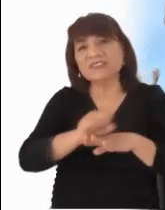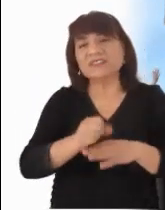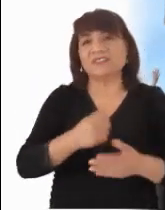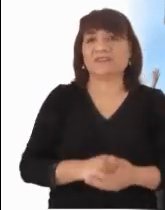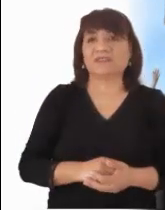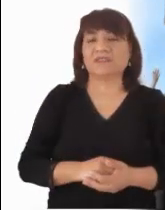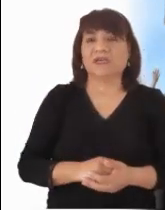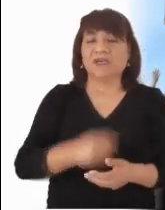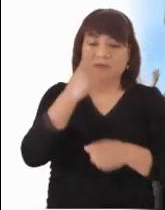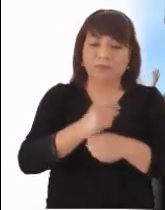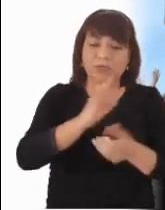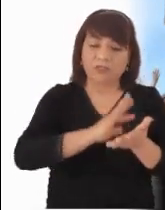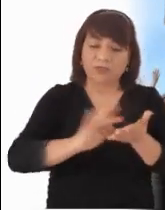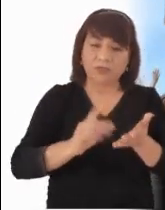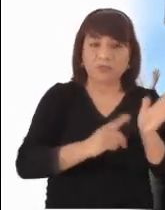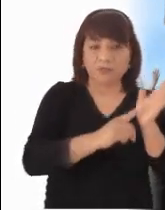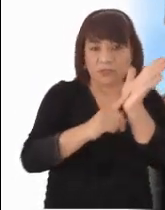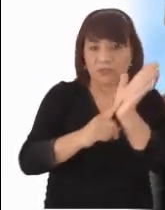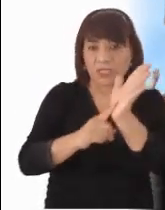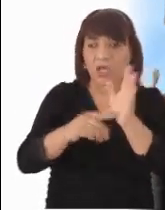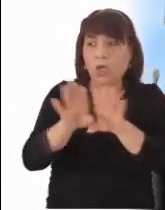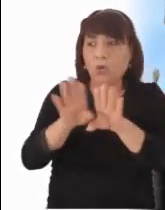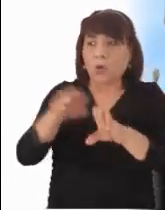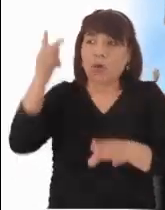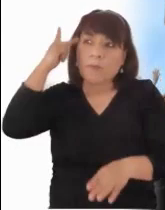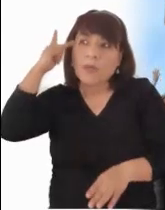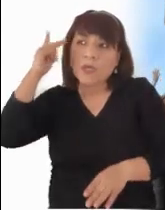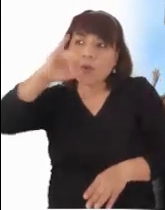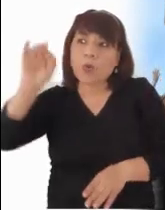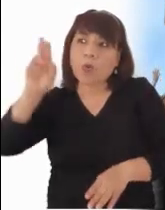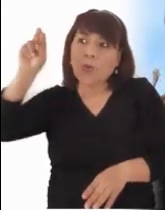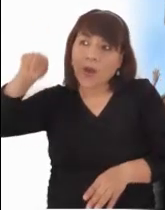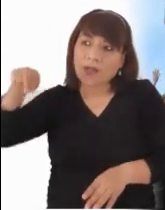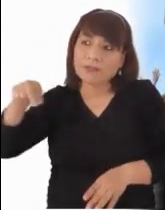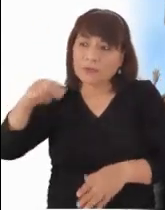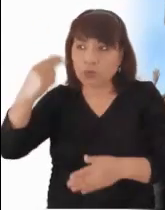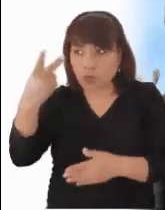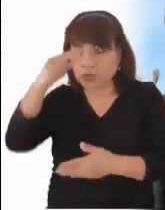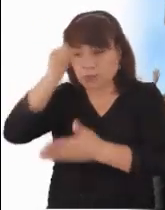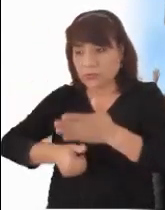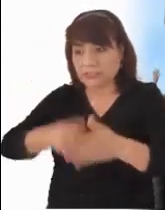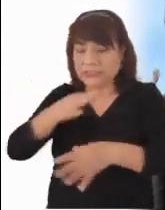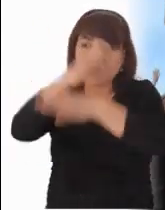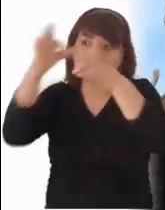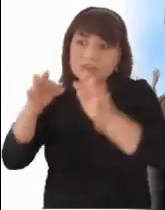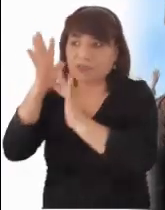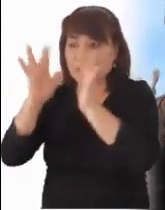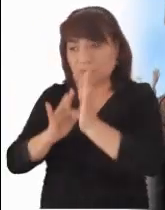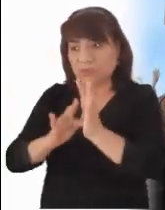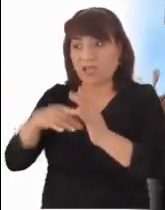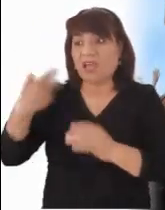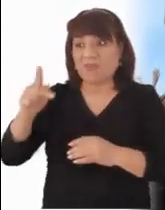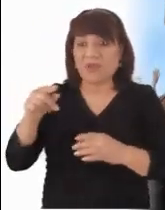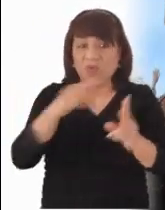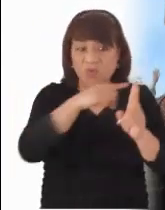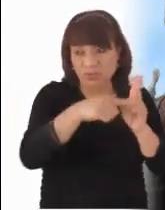los pequeños? La primera lectura nos muestra a Pedro y Juan hablando y dando testimonio de Jesús. Pero como